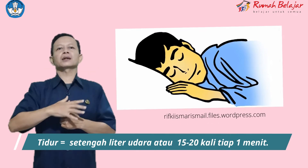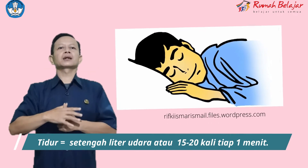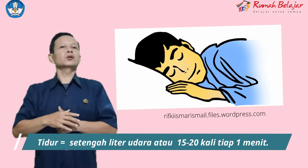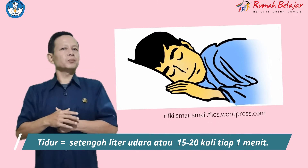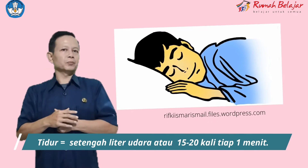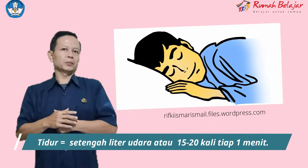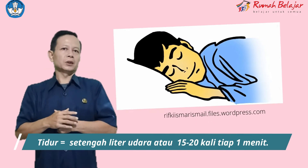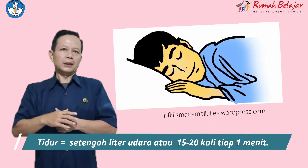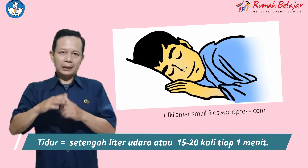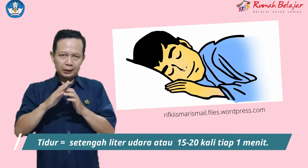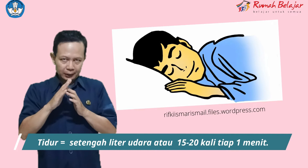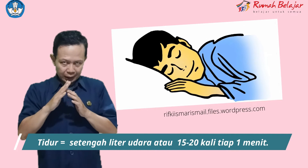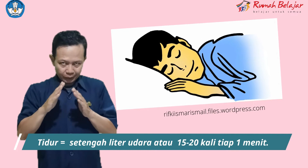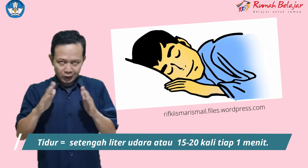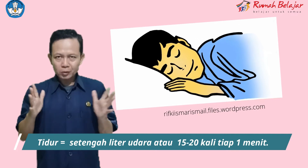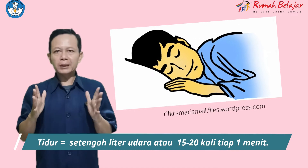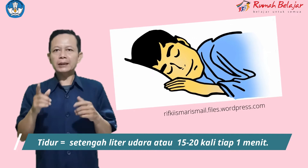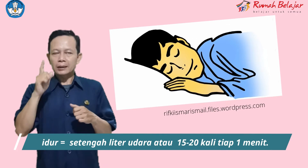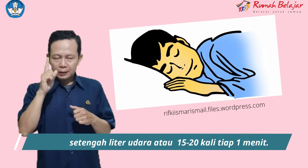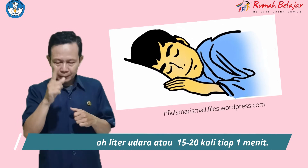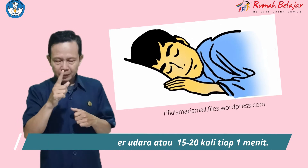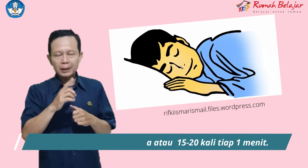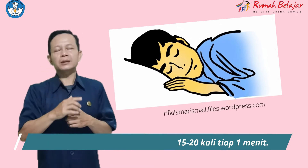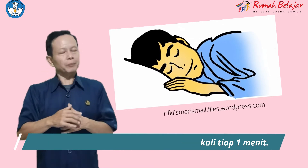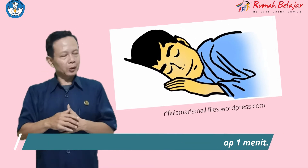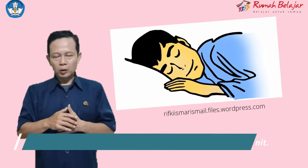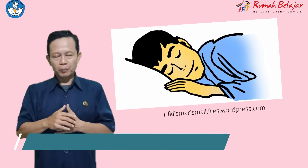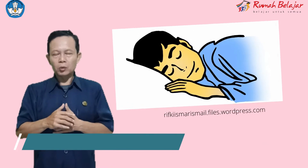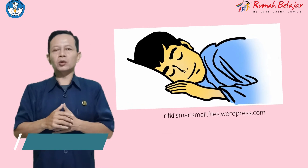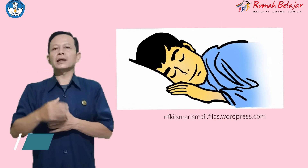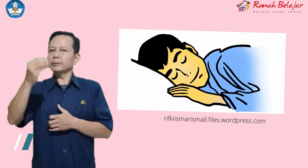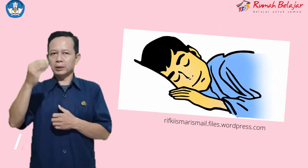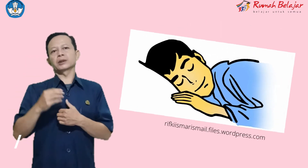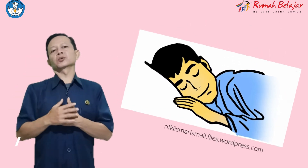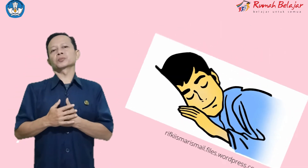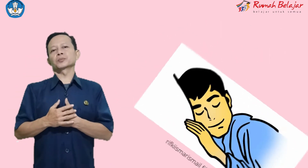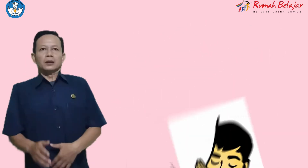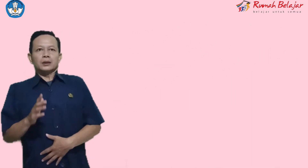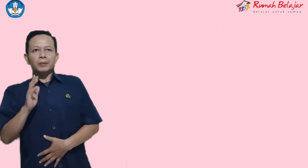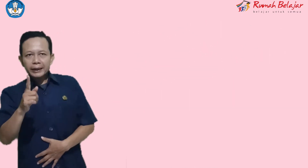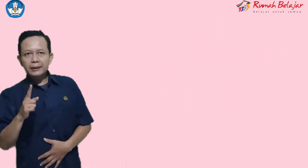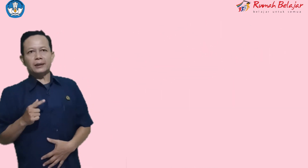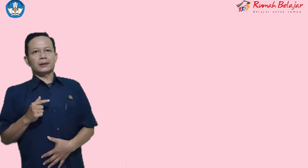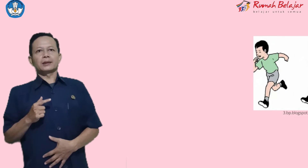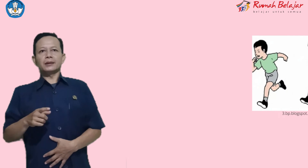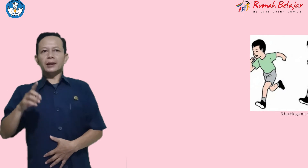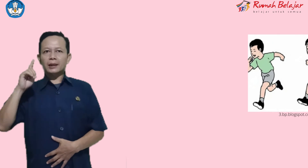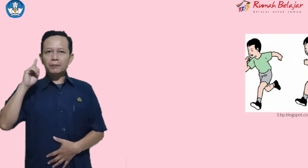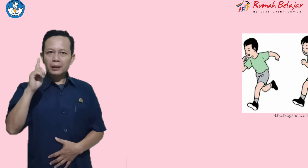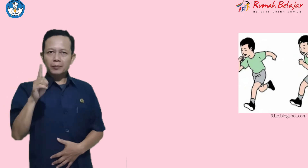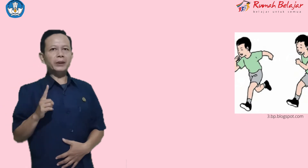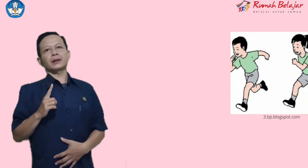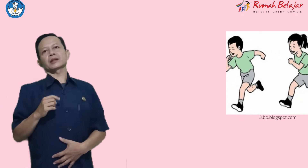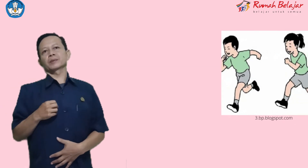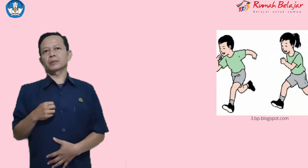udara terhirup, dan dalam 1 menit 15-20 kali menghirup. Sebaliknya,